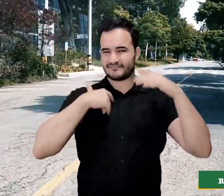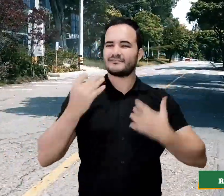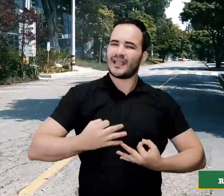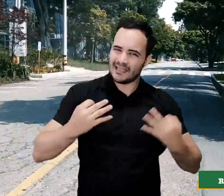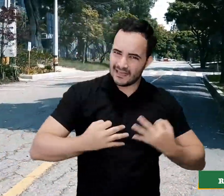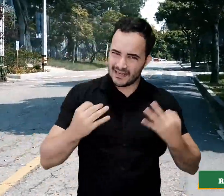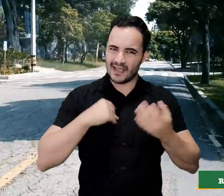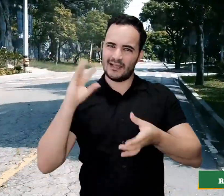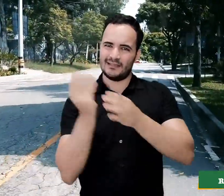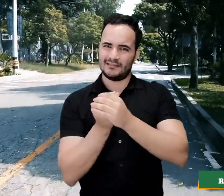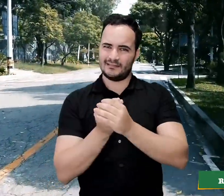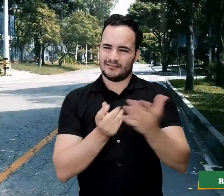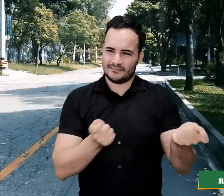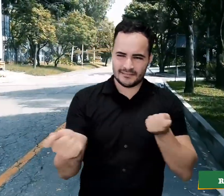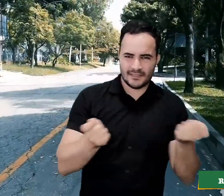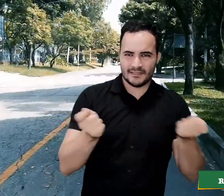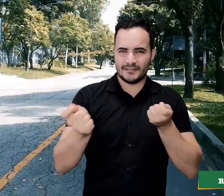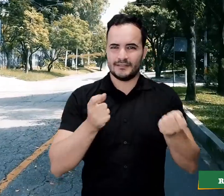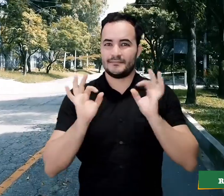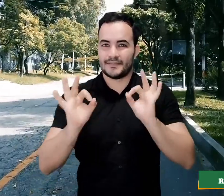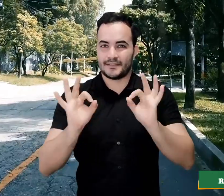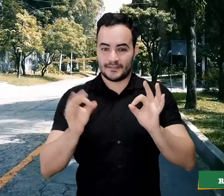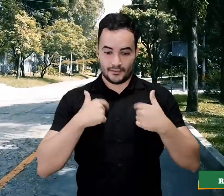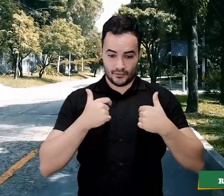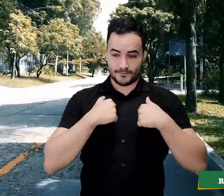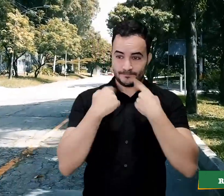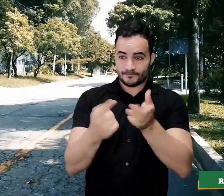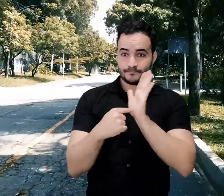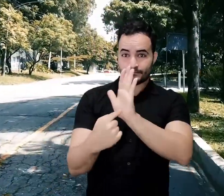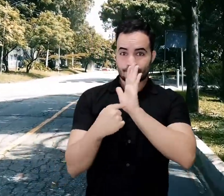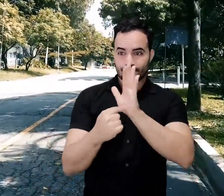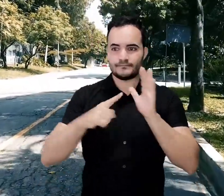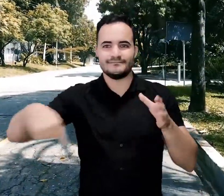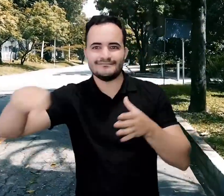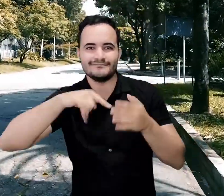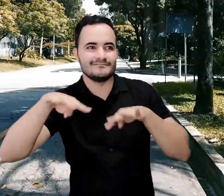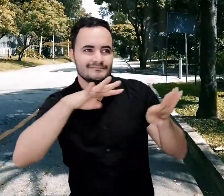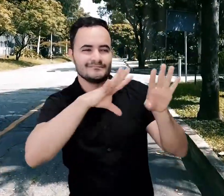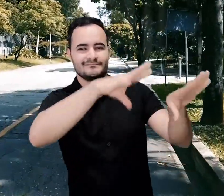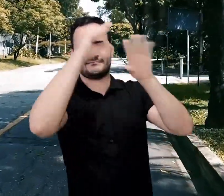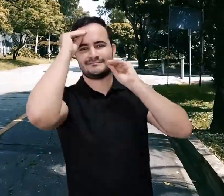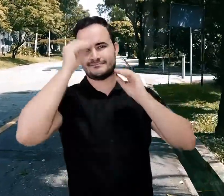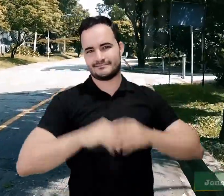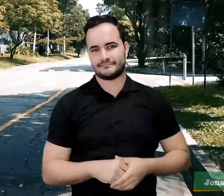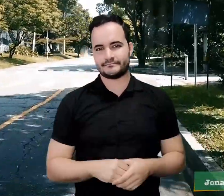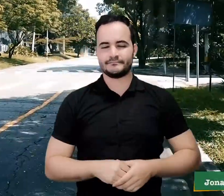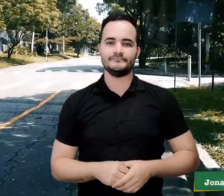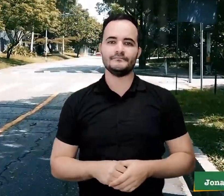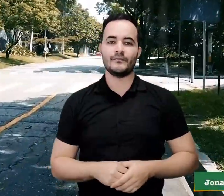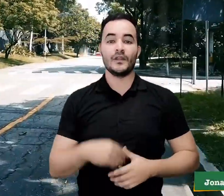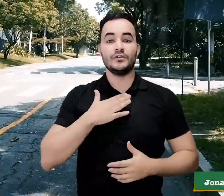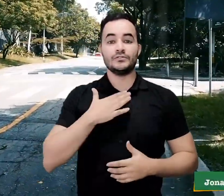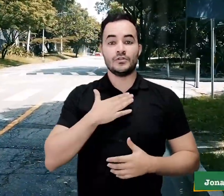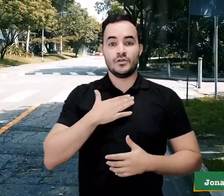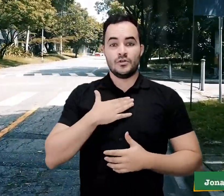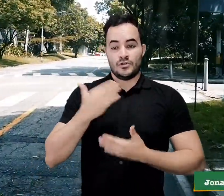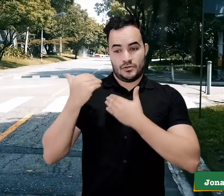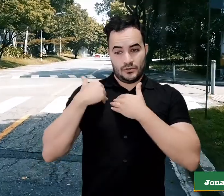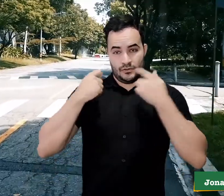inclusivos y transmitir eso a los compañeros de clase. Tengo una estudiante